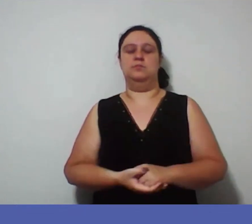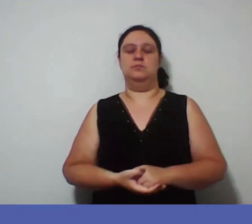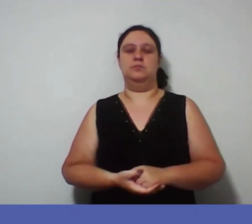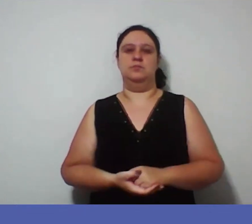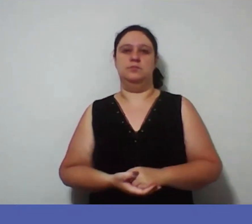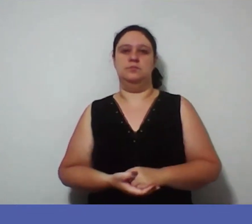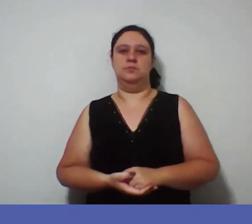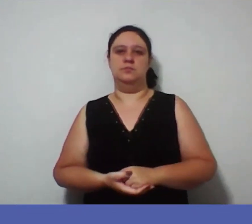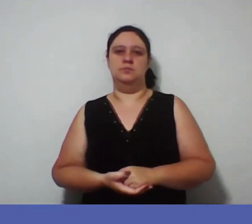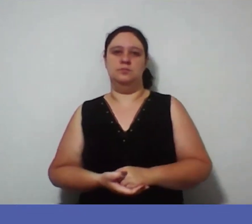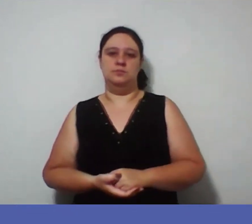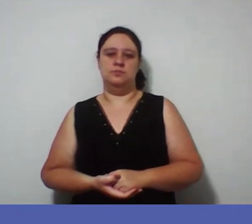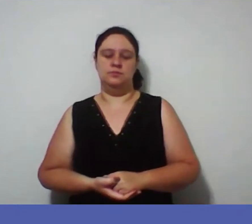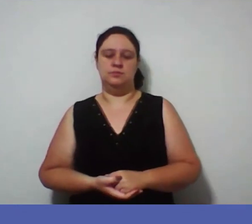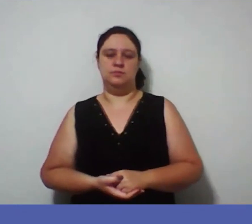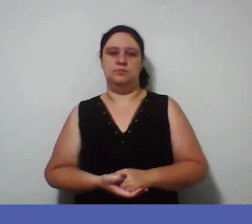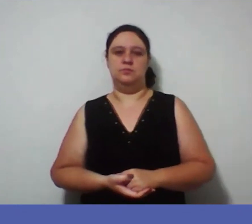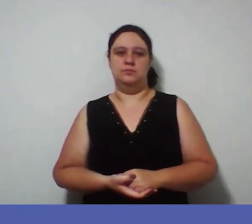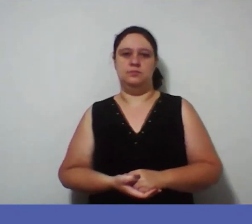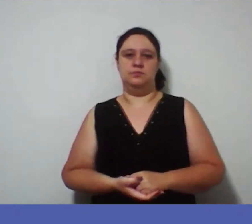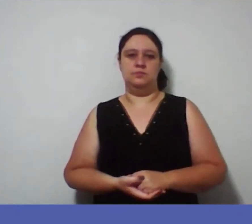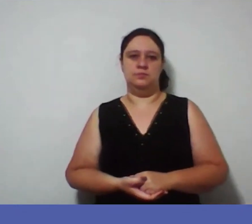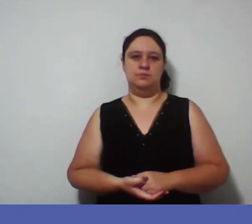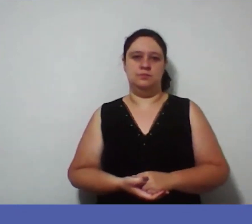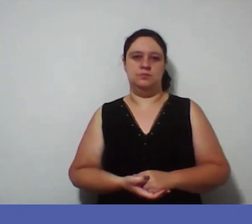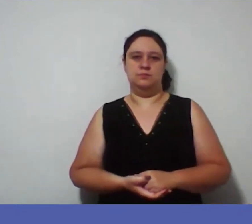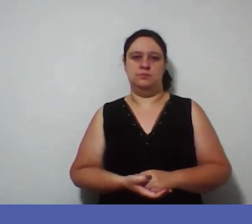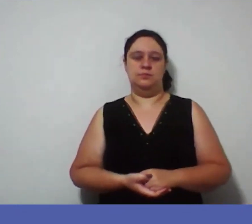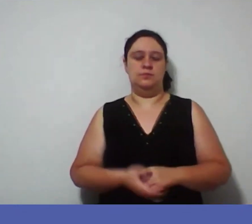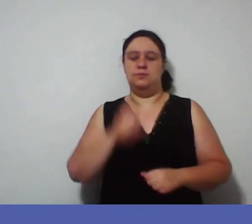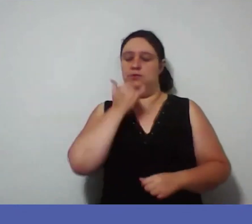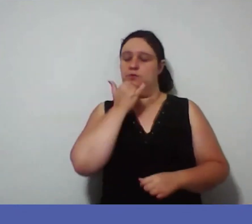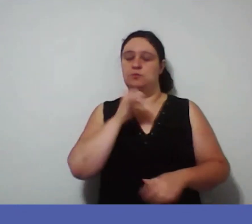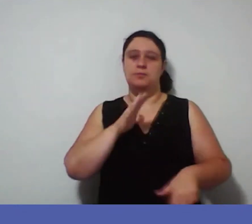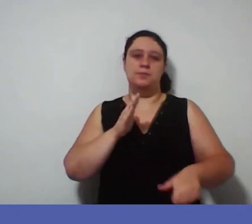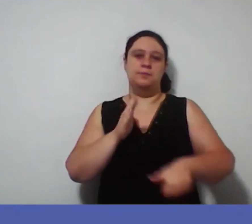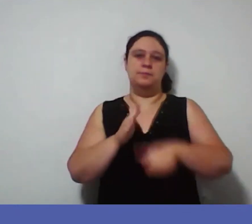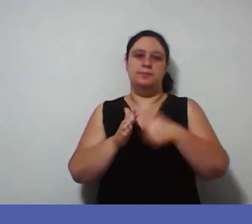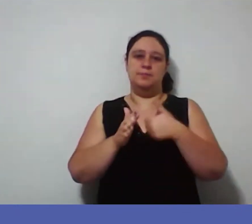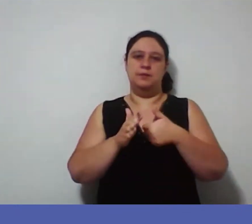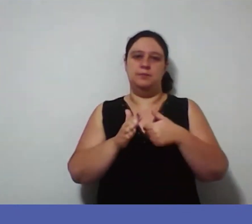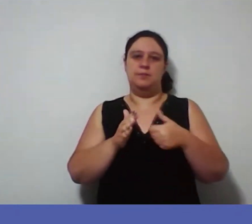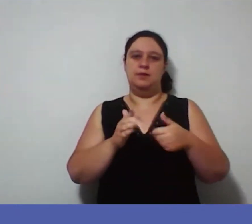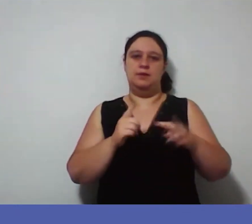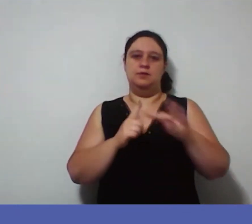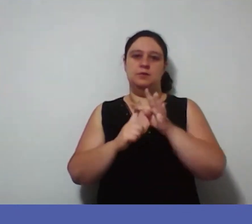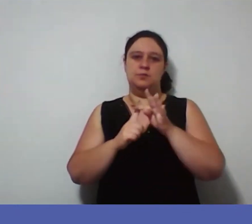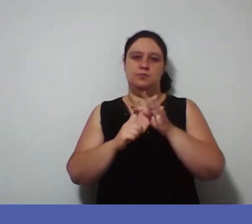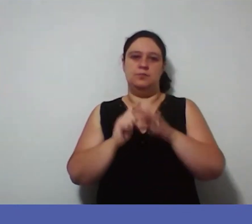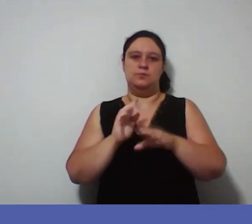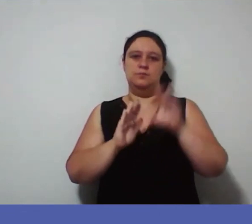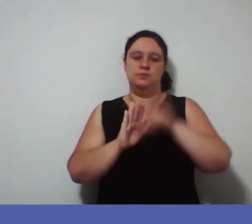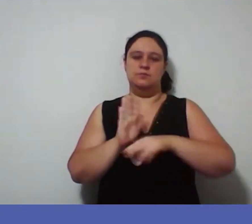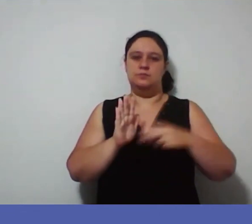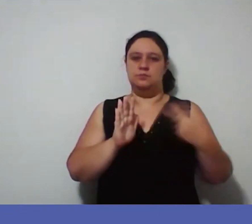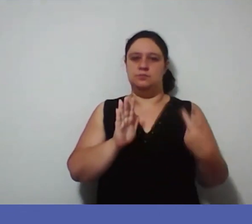3, 1 Timóteo, 3,13. 1 Timóteo